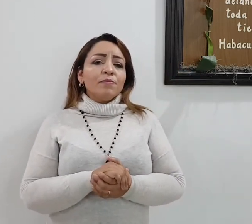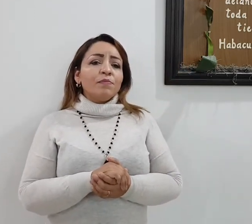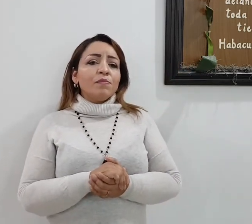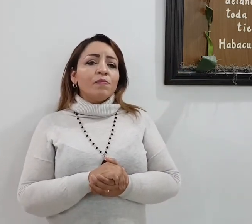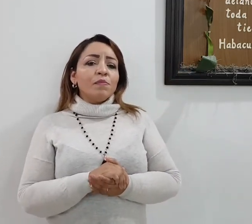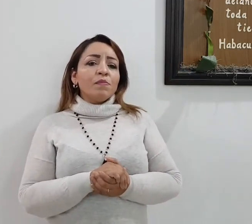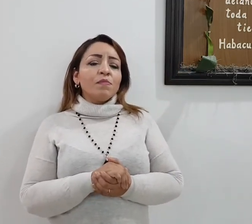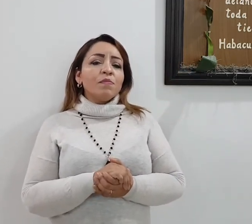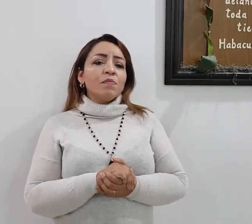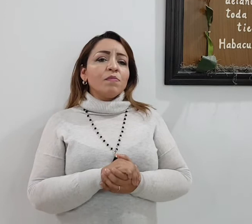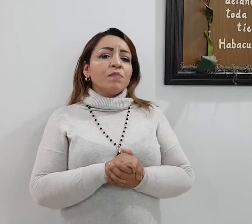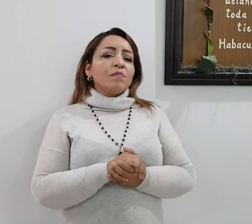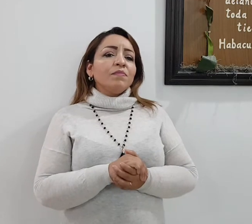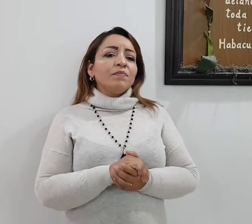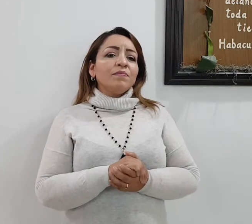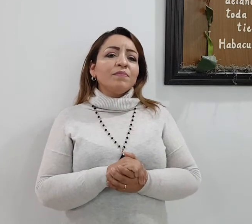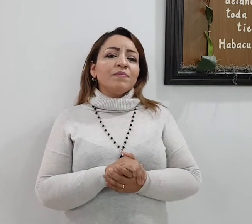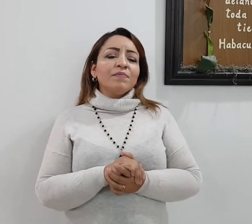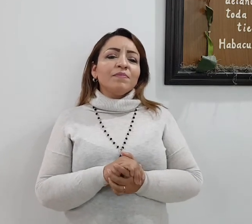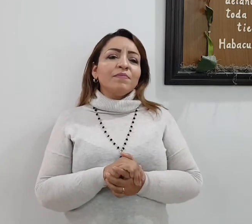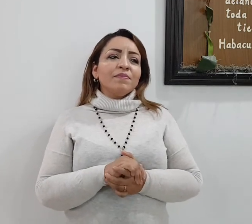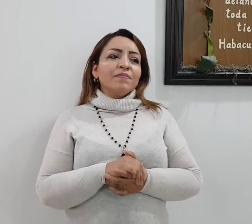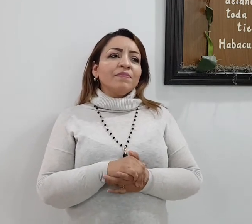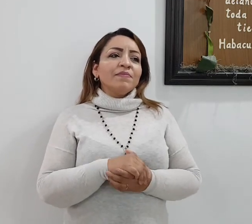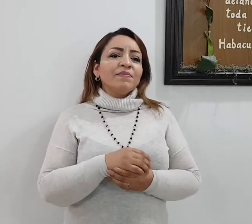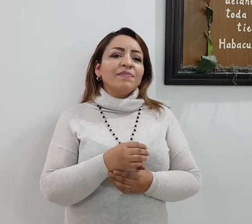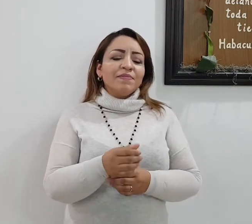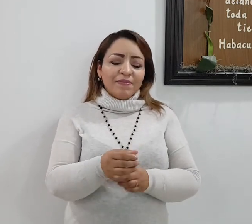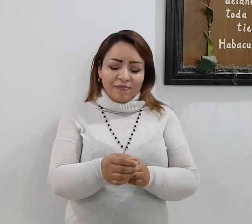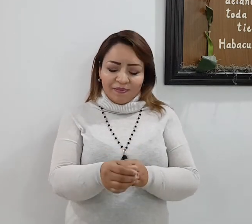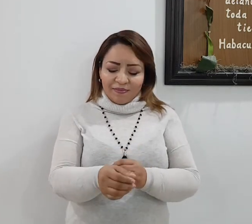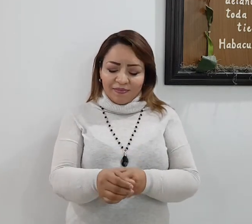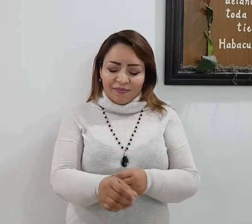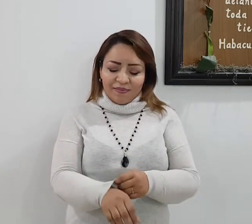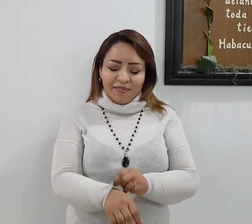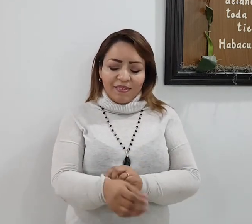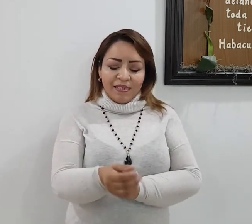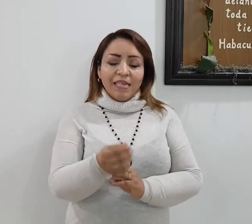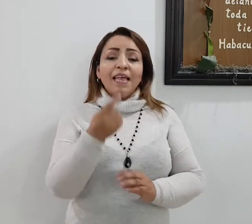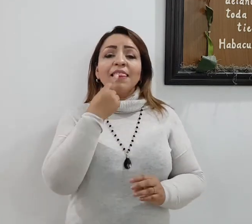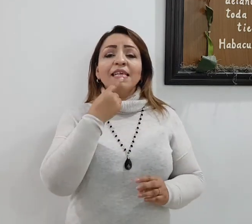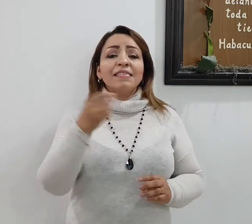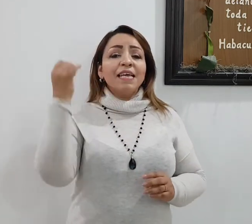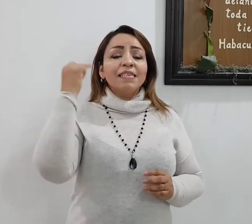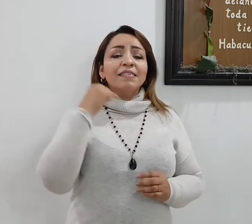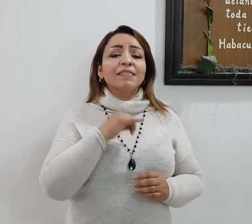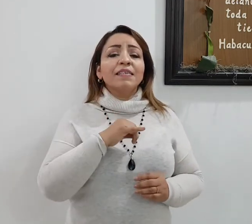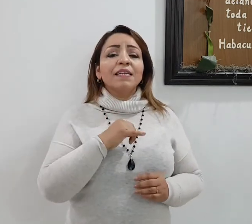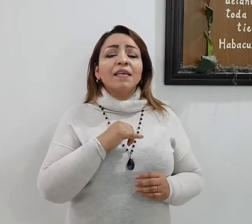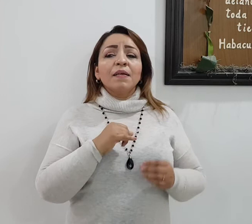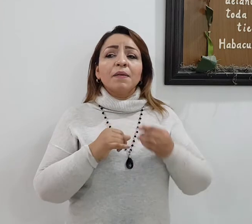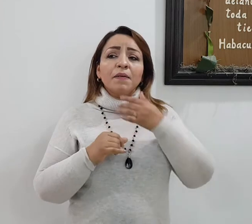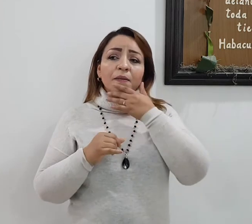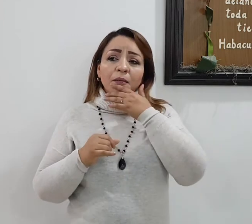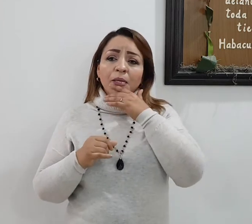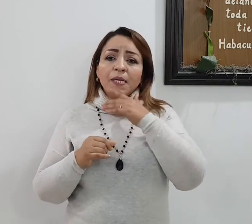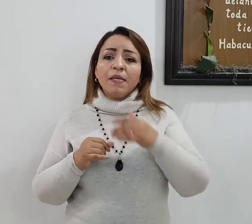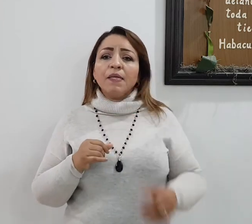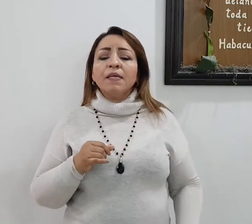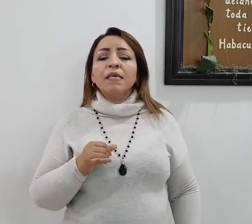traigo aquí, eso en el bosquejo, pero ahorita se me ocurre. Isaías 40, a mitad del capítulo, habla de la descripción